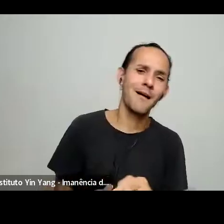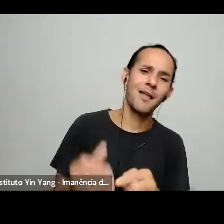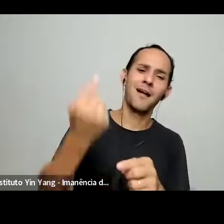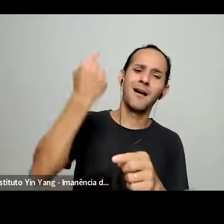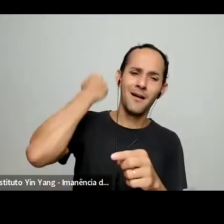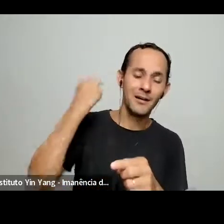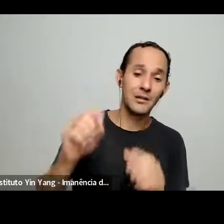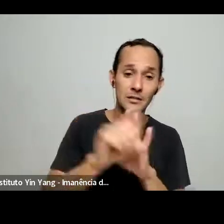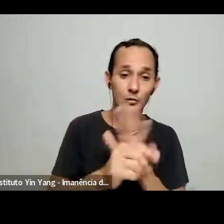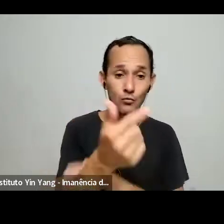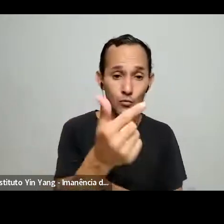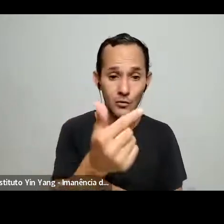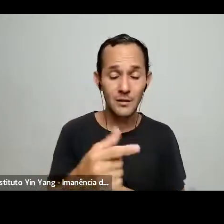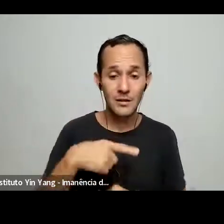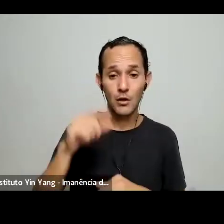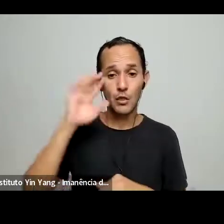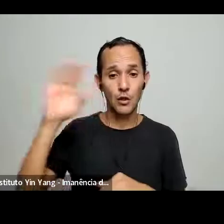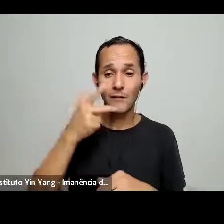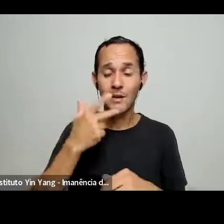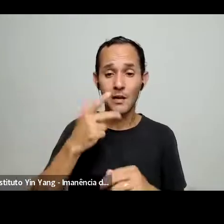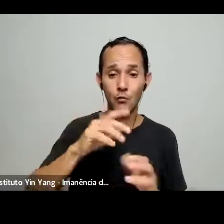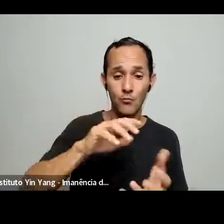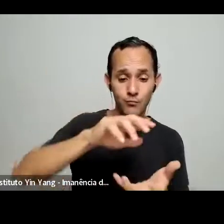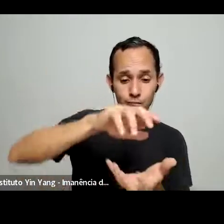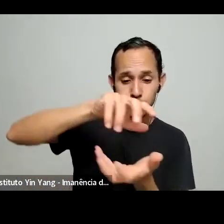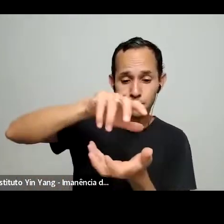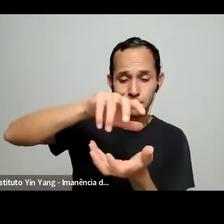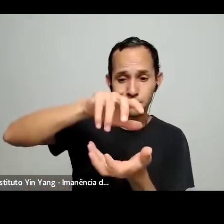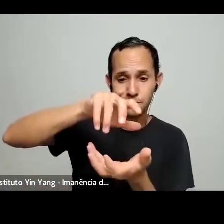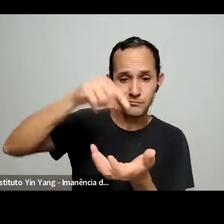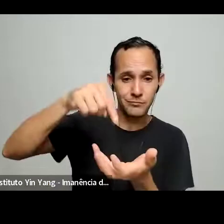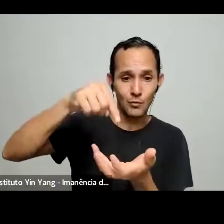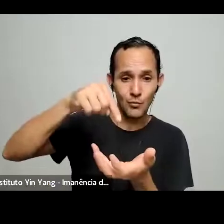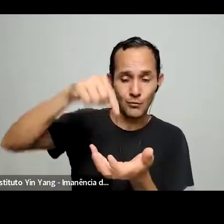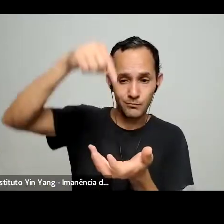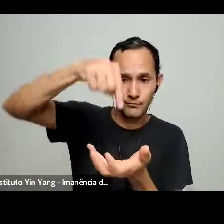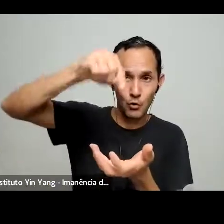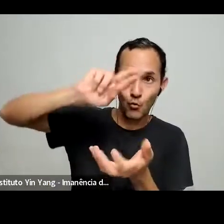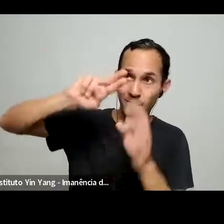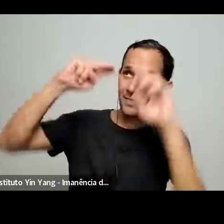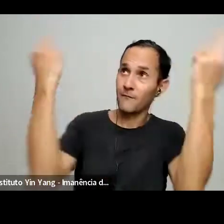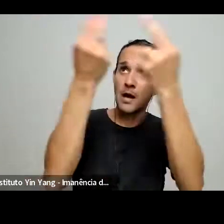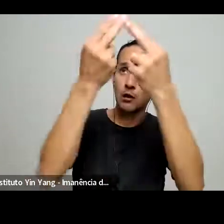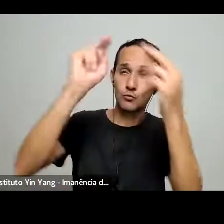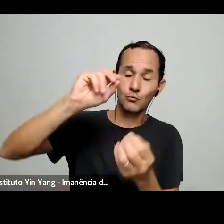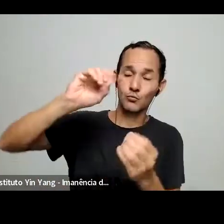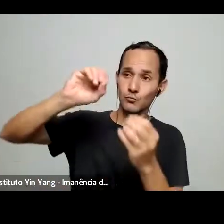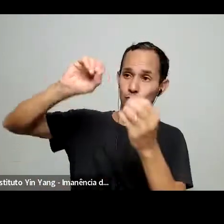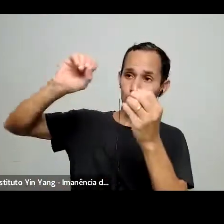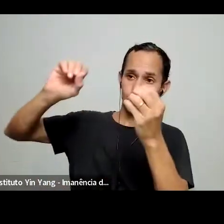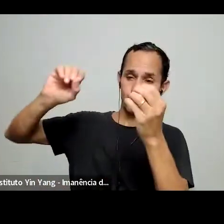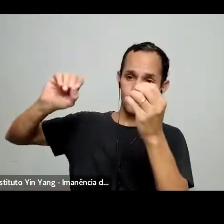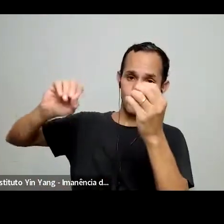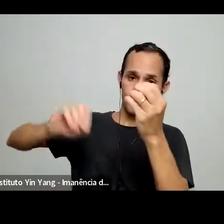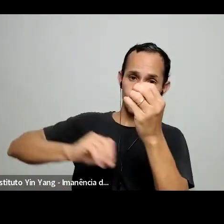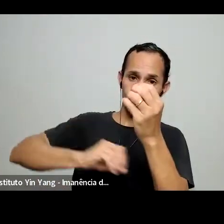gente tinha uma teoria que explicava que a Terra ficava no centro do universo e a Lua, o Sol, os planetas giravam em